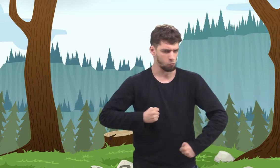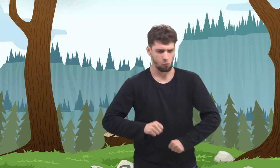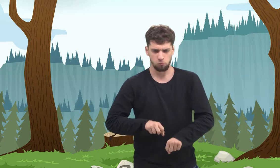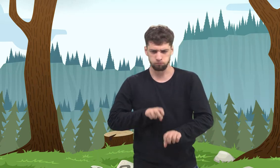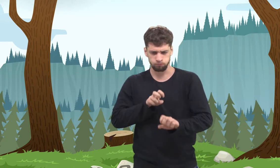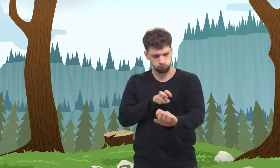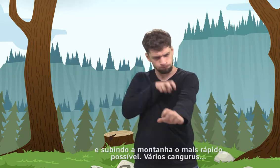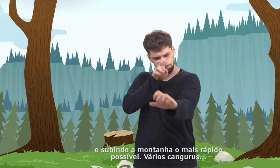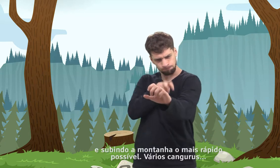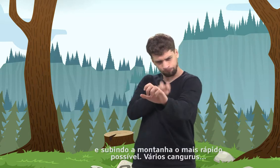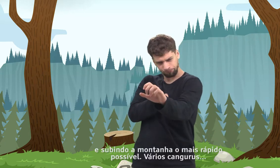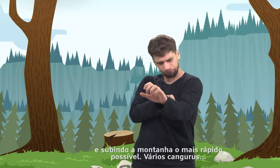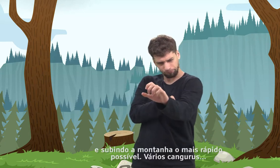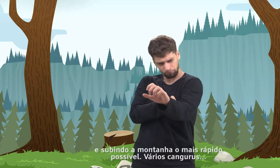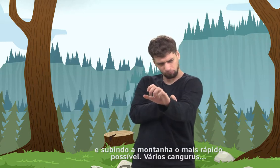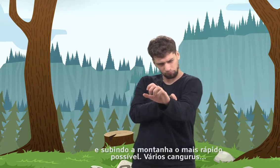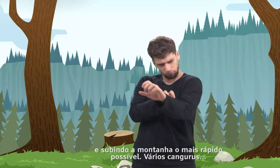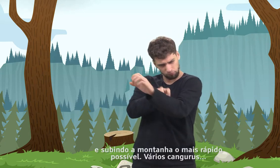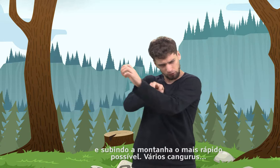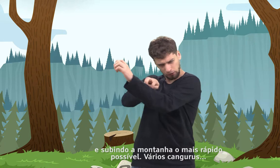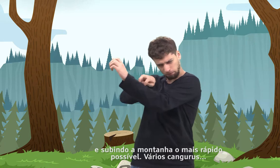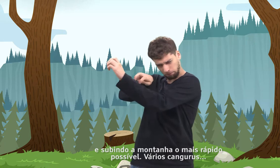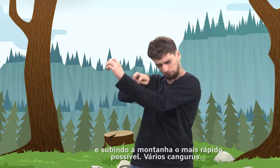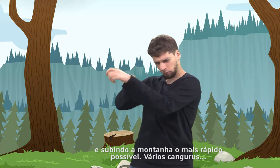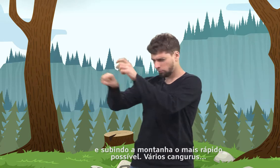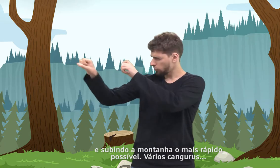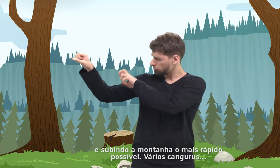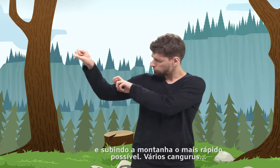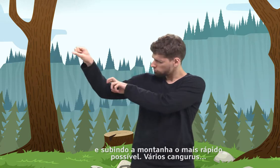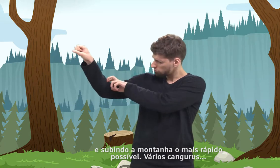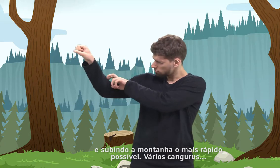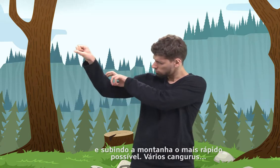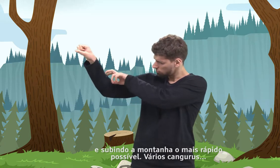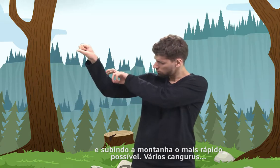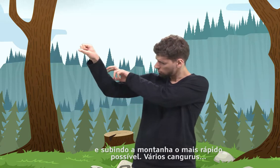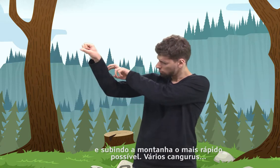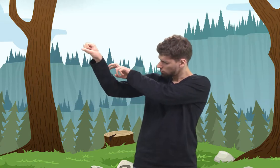e subindo não tenha o mais rápido possível vários cancros